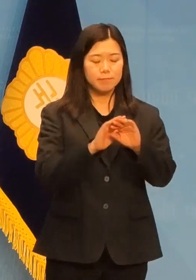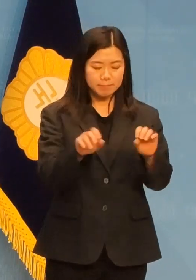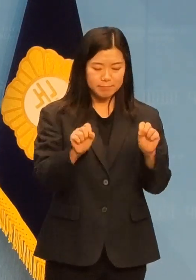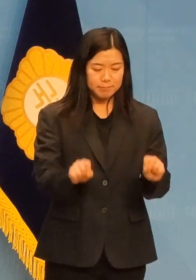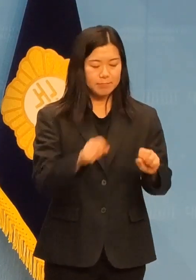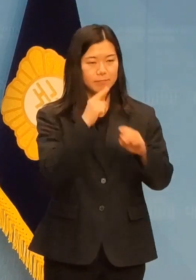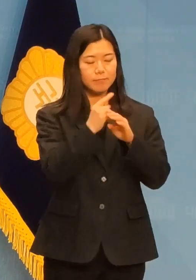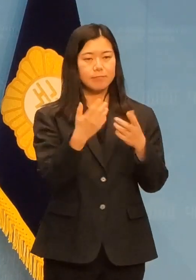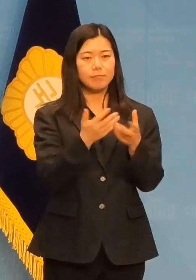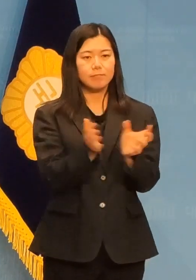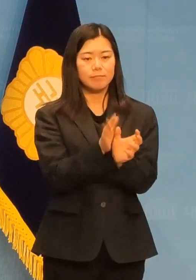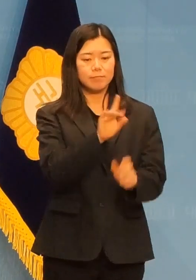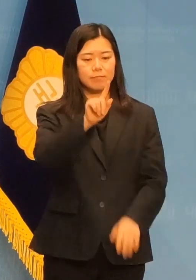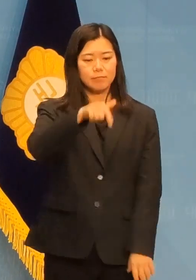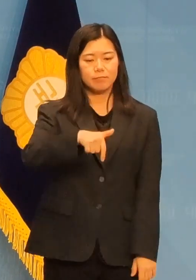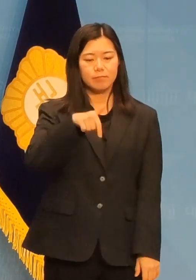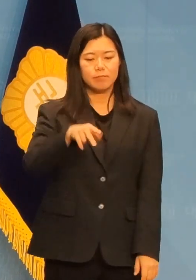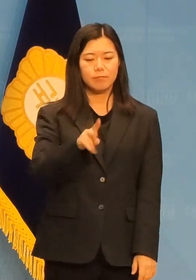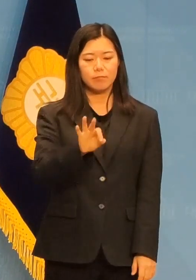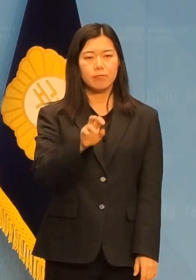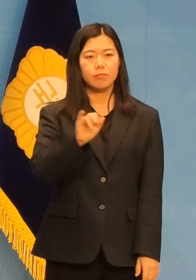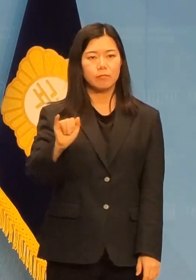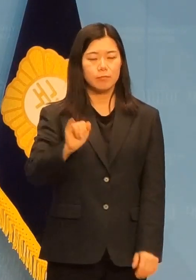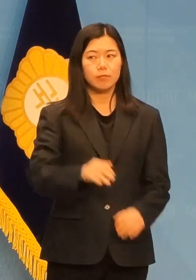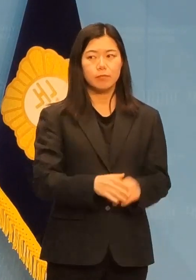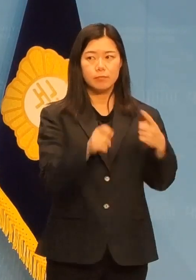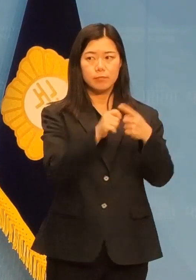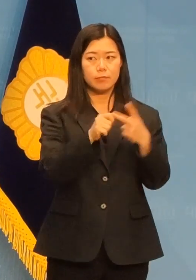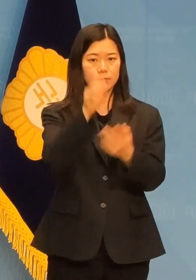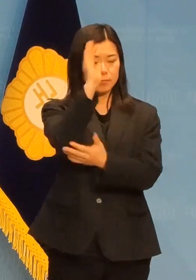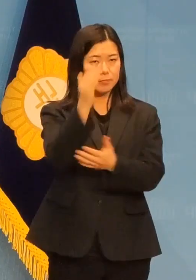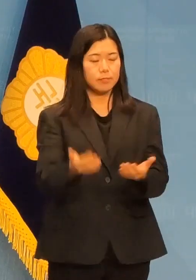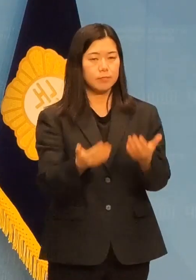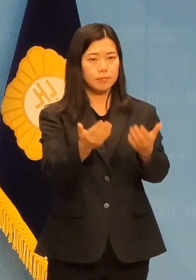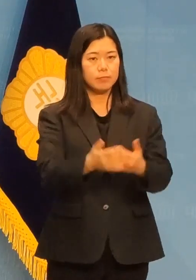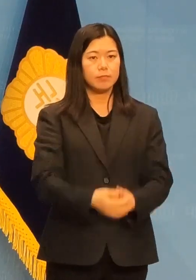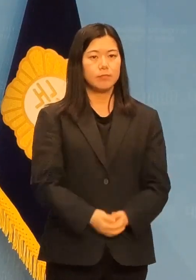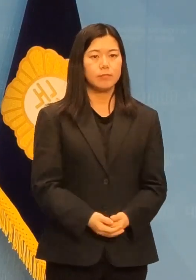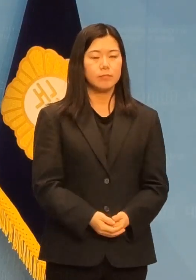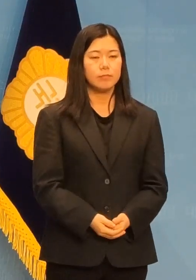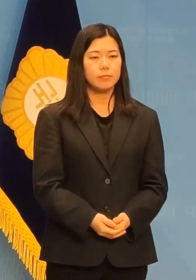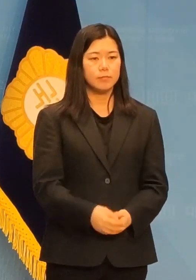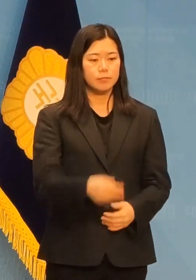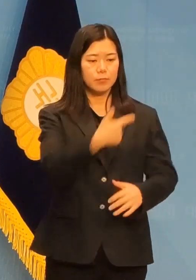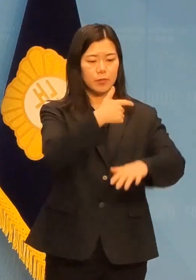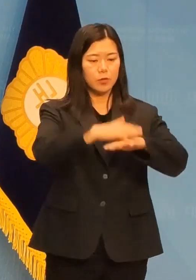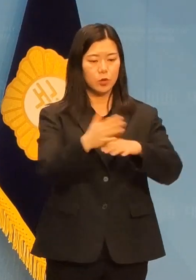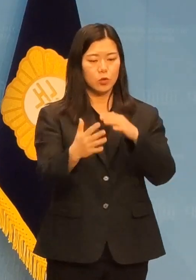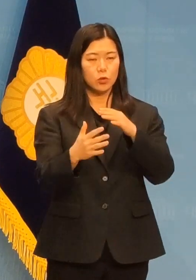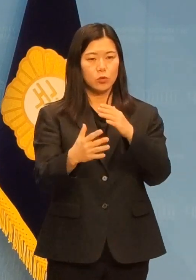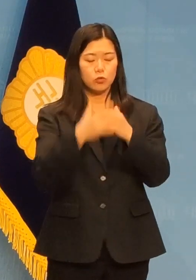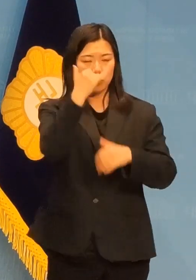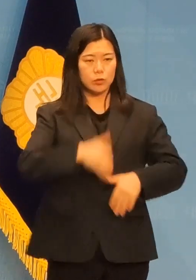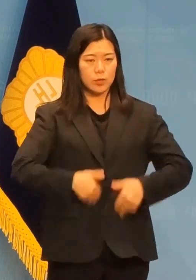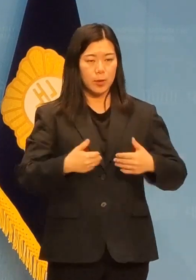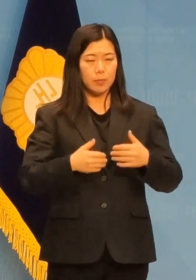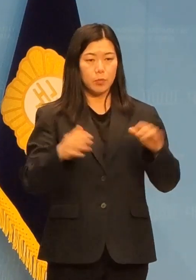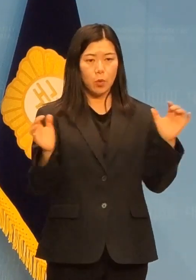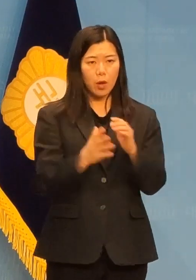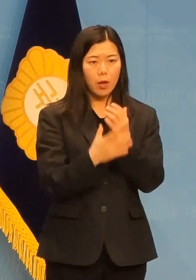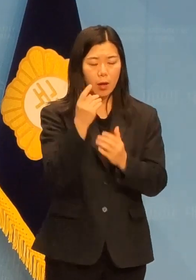안녕하십니까. 더불어민주당 대변인 박경미입니다. 두 가지 논평 드리겠습니다. 대전 충남 통합은 시대적